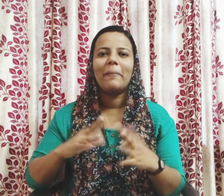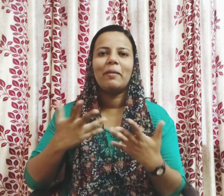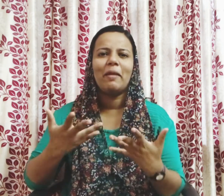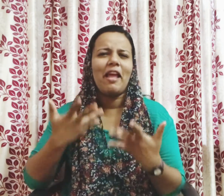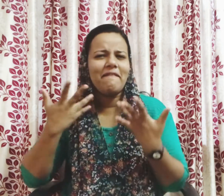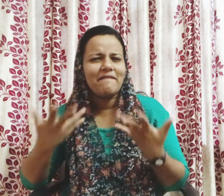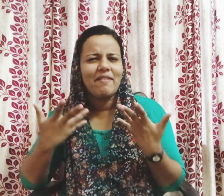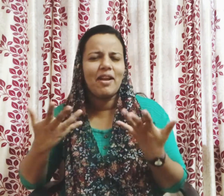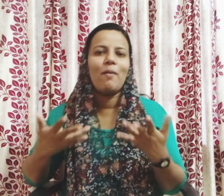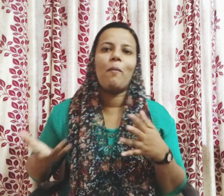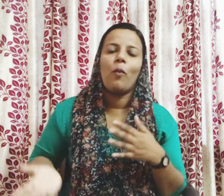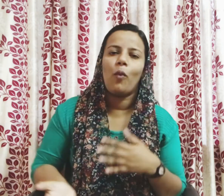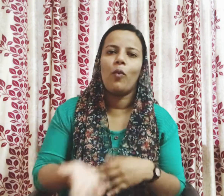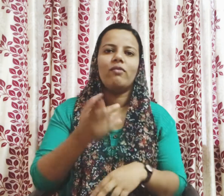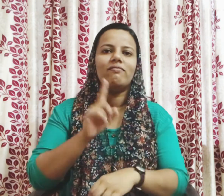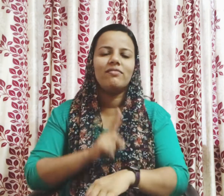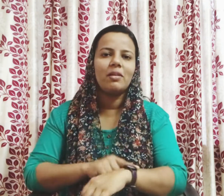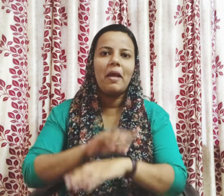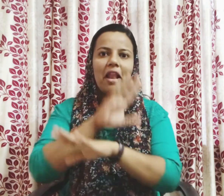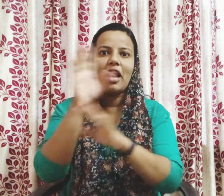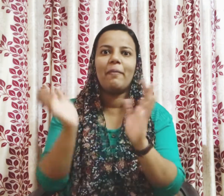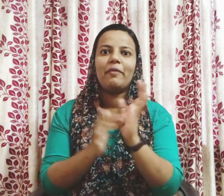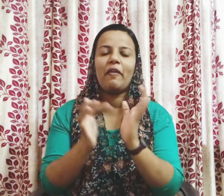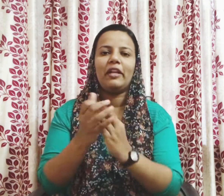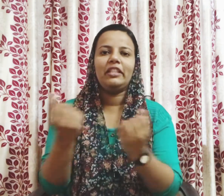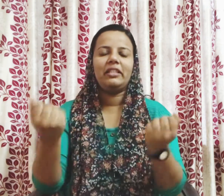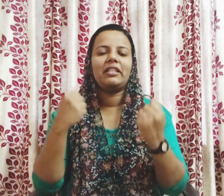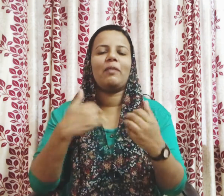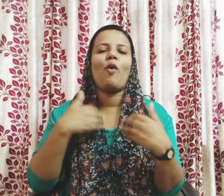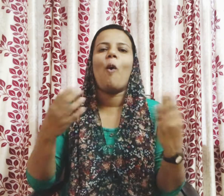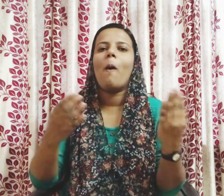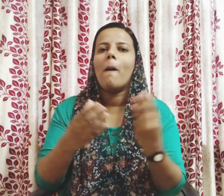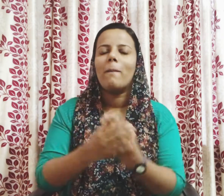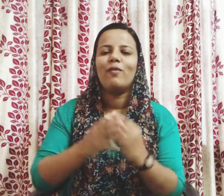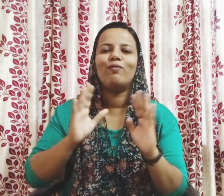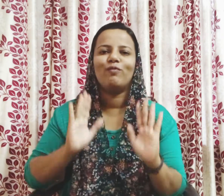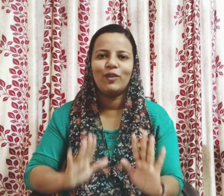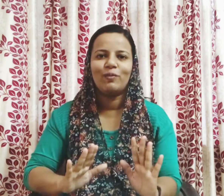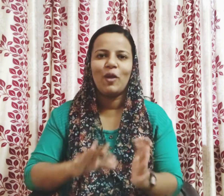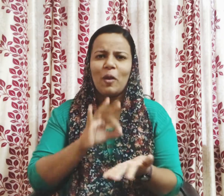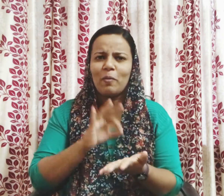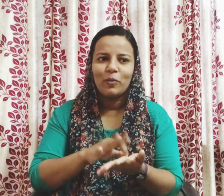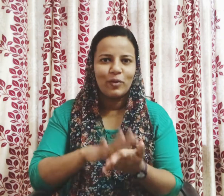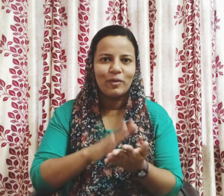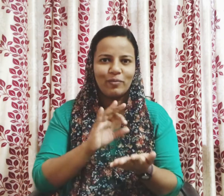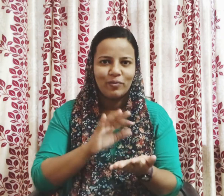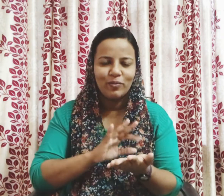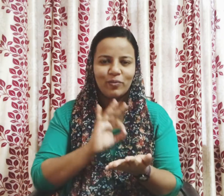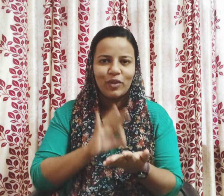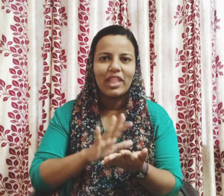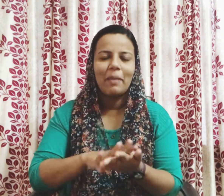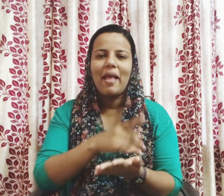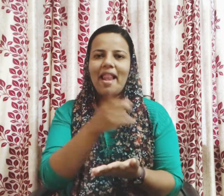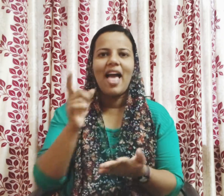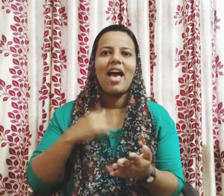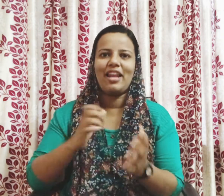നമ്മൾ എവിടെയൊക്കെ പോകുന്നോ അവിടെയൊക്കെ അവൻ്റെ ശക്തി നമ്മളിലൂടെ വ്യാപരിക്കാൻ തുടങ്ങും. ശരിയാ, പുതിയ നിയമ വിശ്വാസിയെ സംബന്ധിച്ചിടത്തോളം